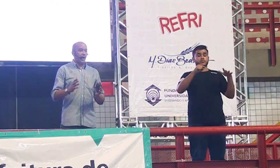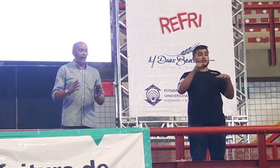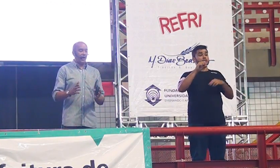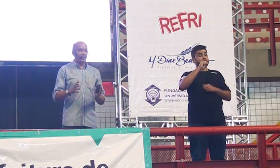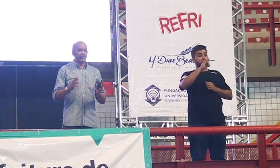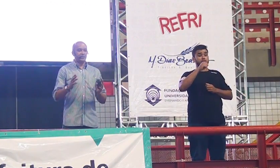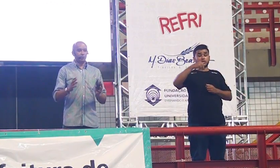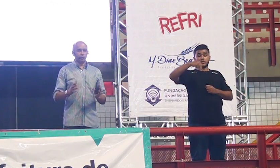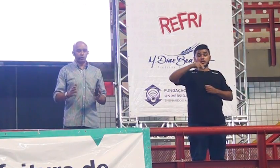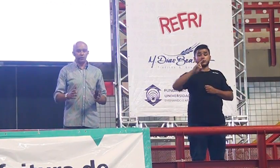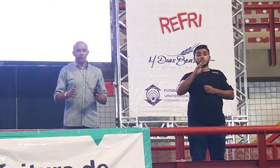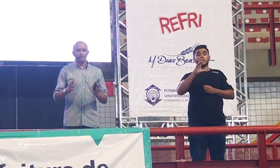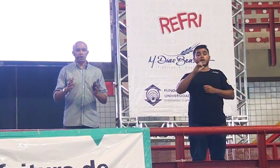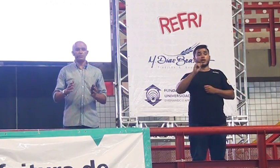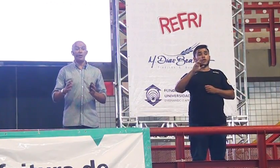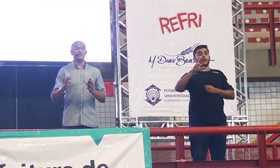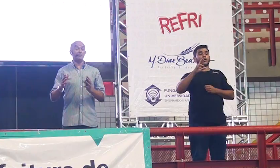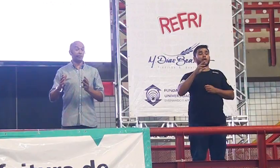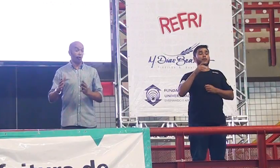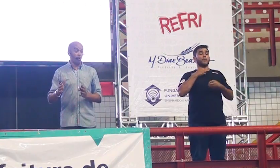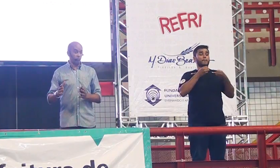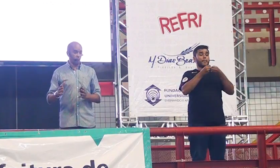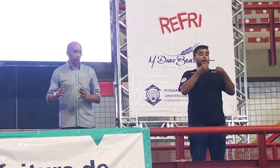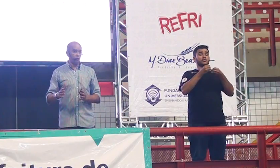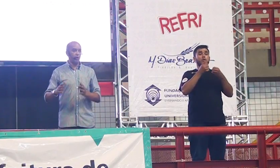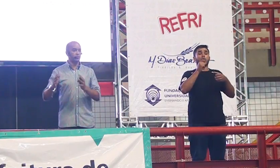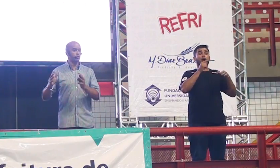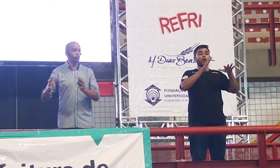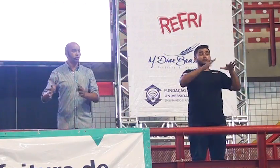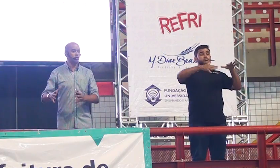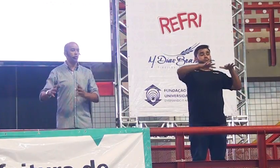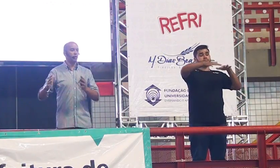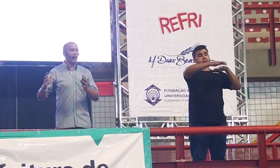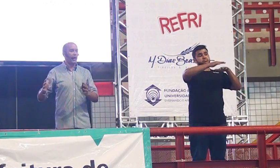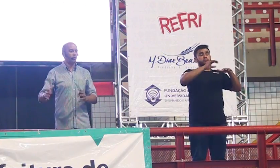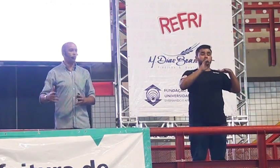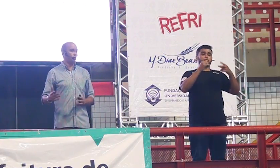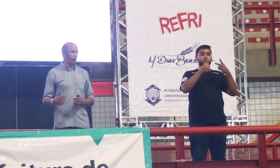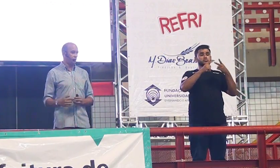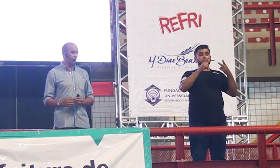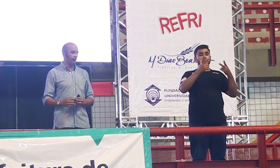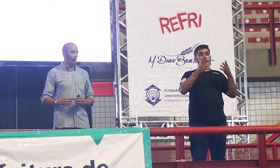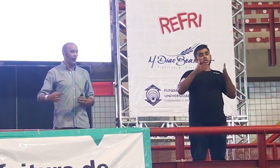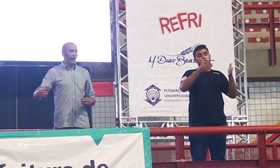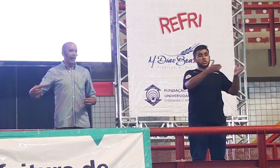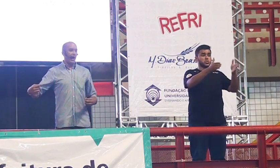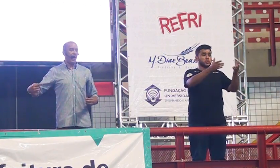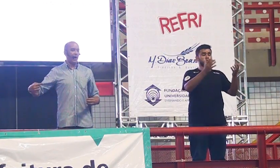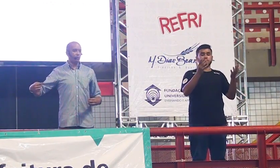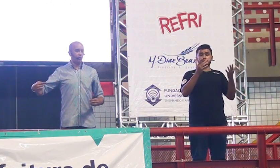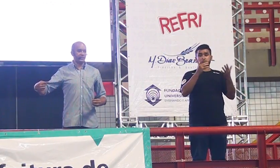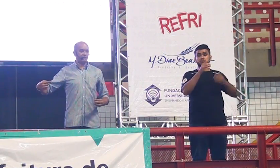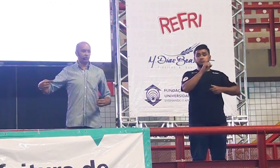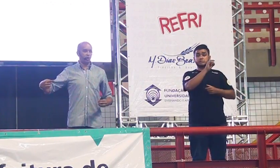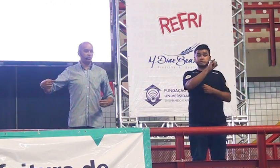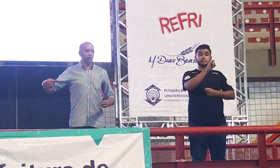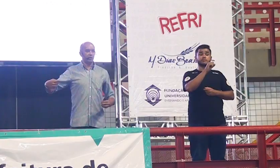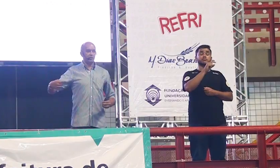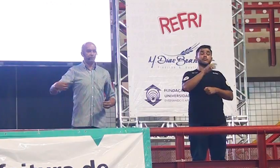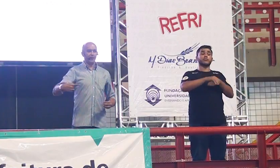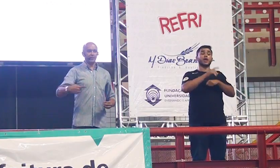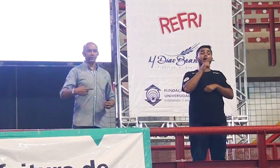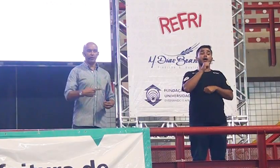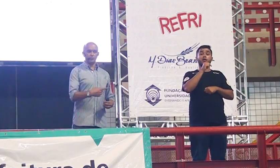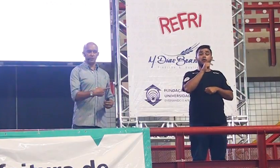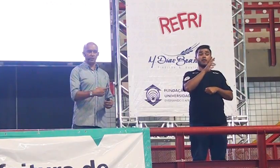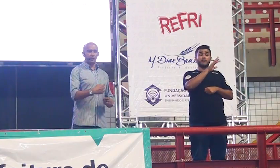usina nuclear, ela tem que ser construída próximo a um reservatório, um açude, um lago, um rio. A água do reservatório tem